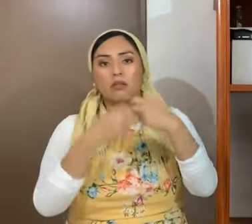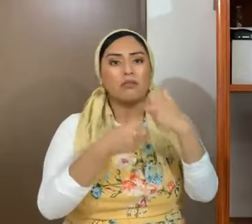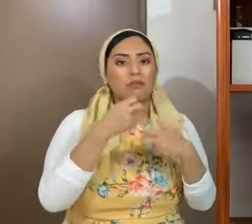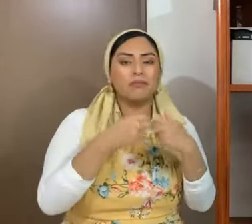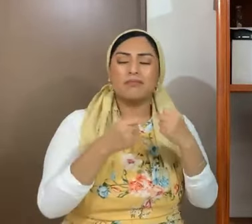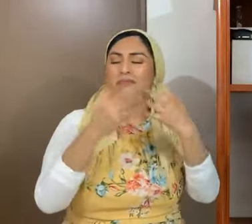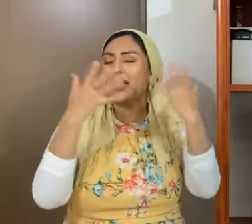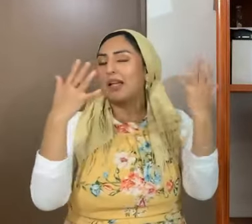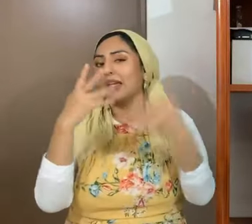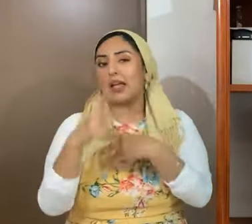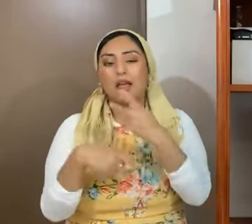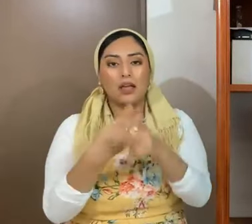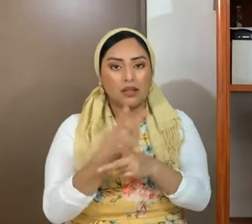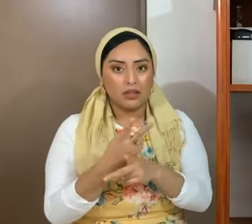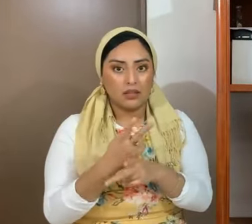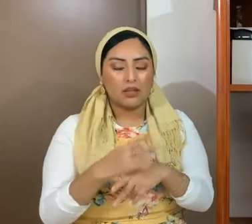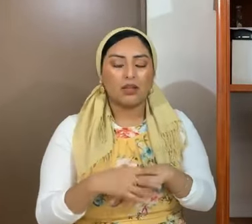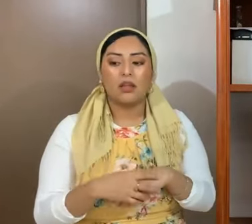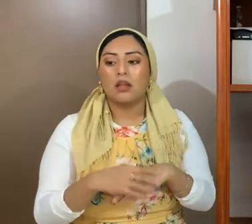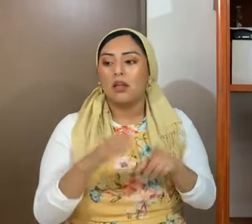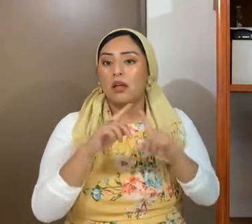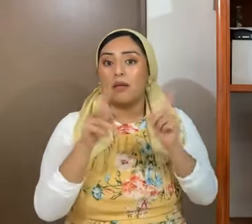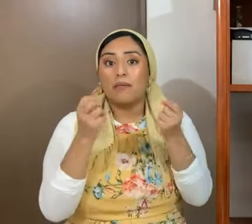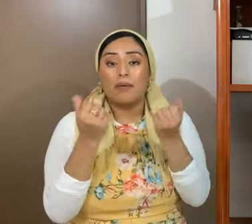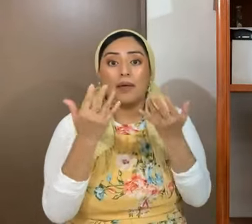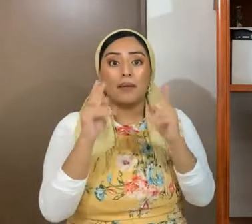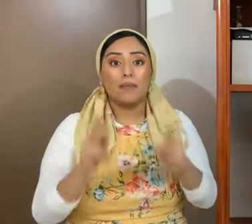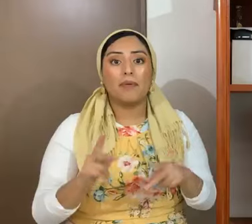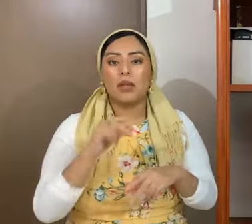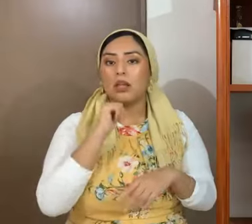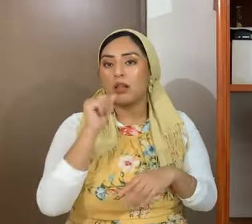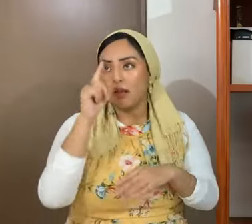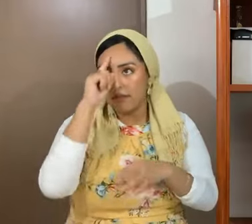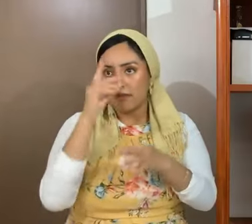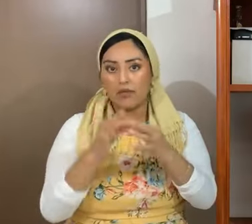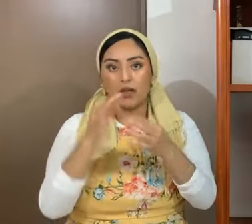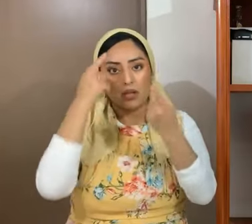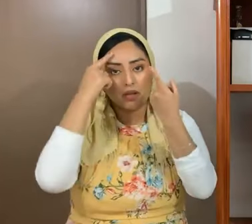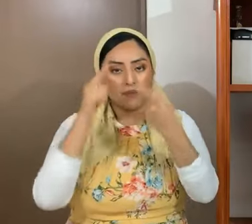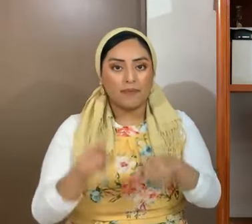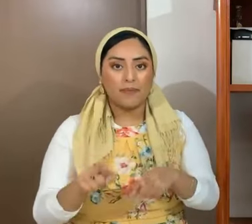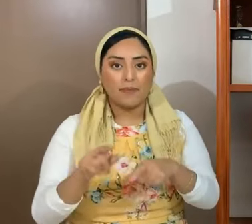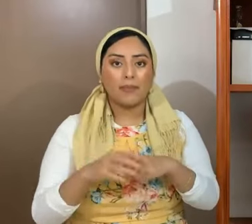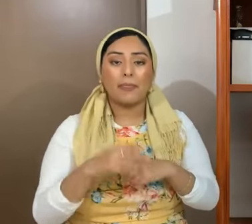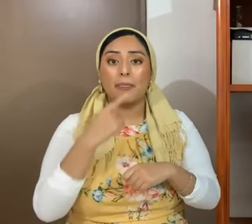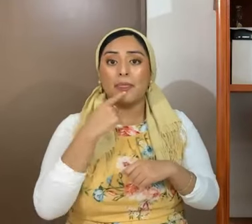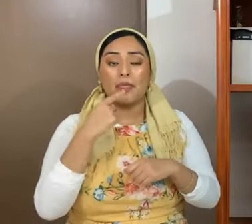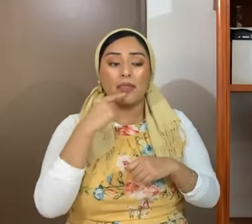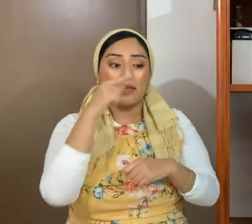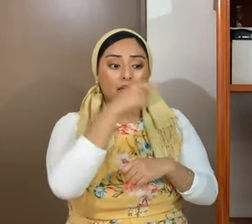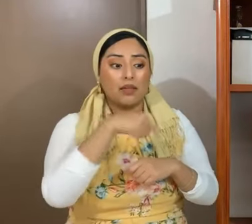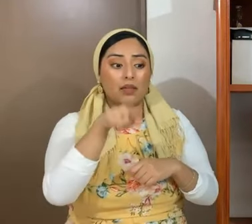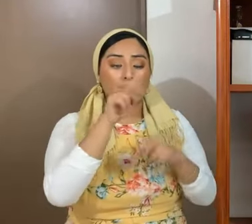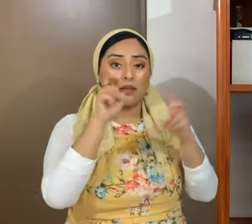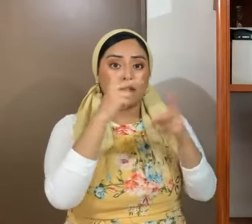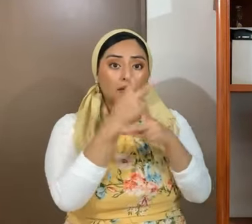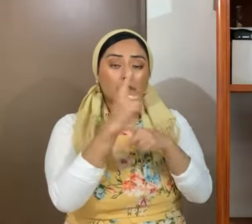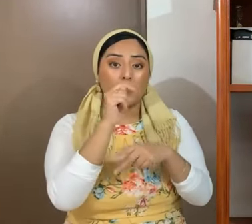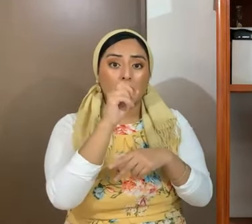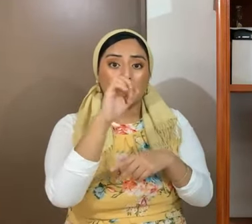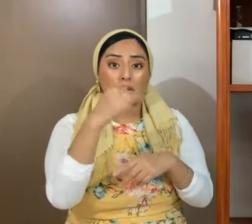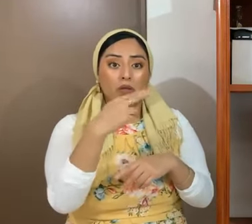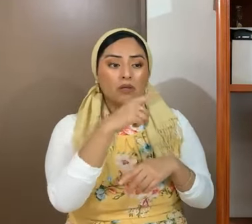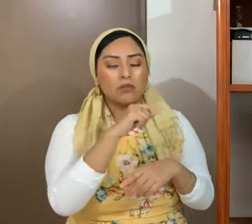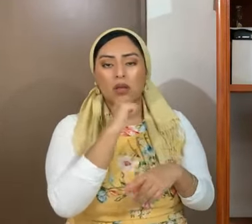de muchos tipos, pero muchos no son fieles al pacto. Dicen que están guardando Torah, pero